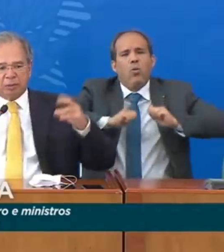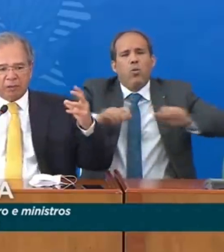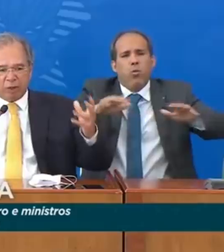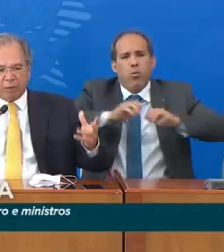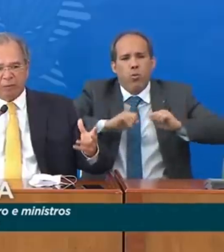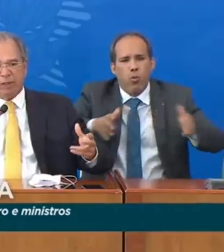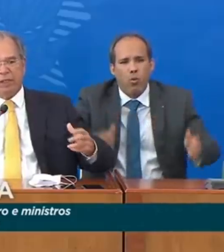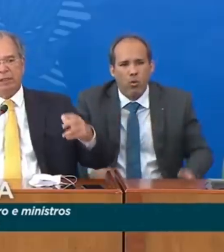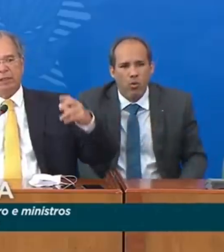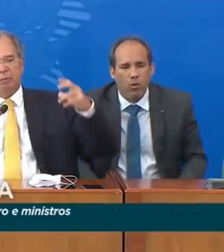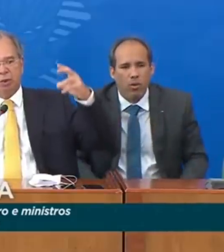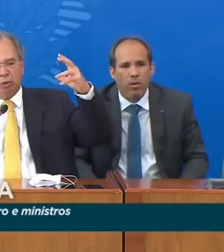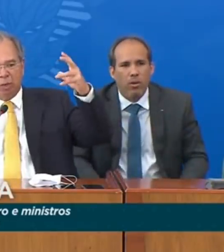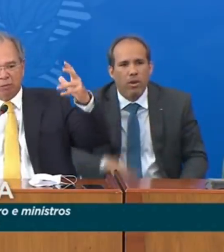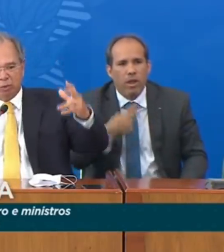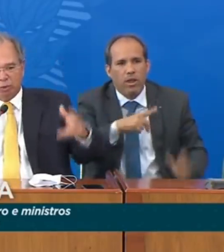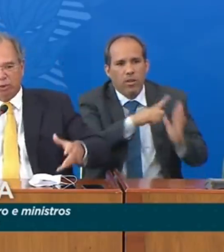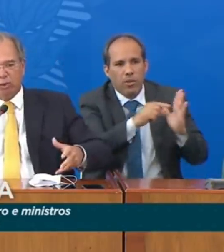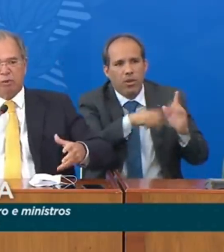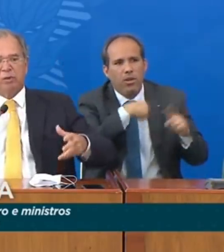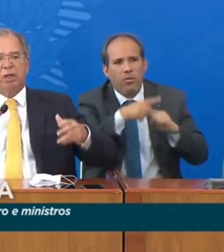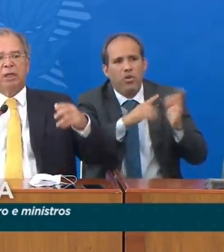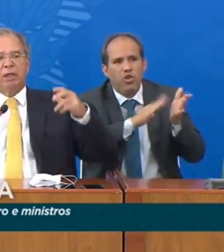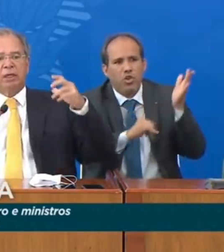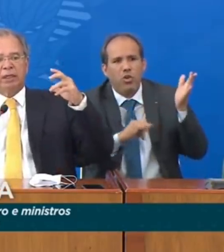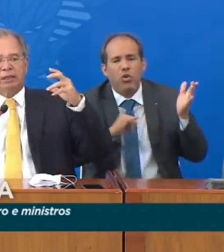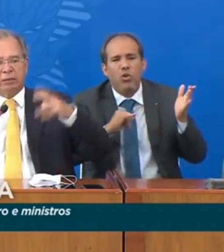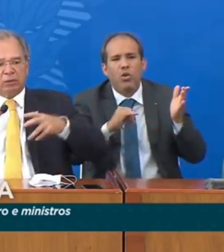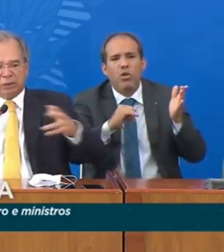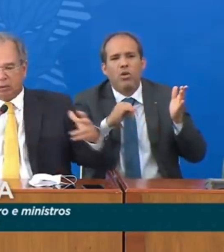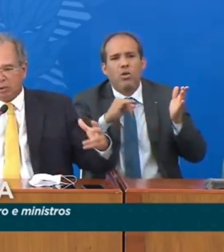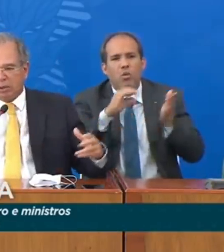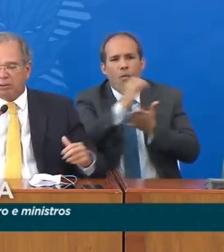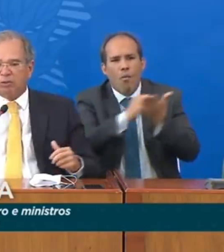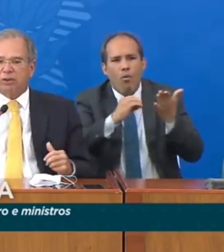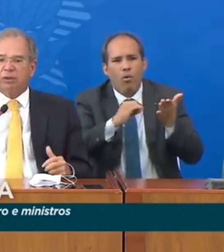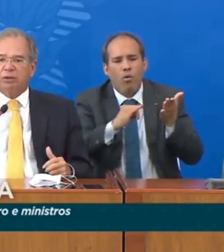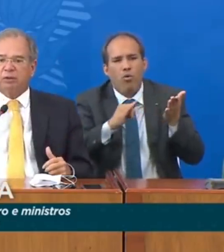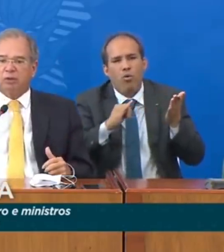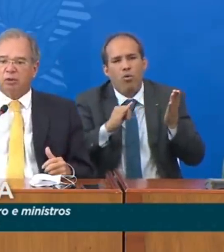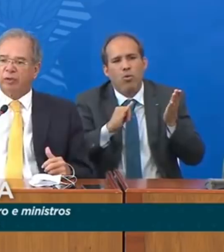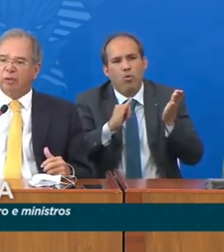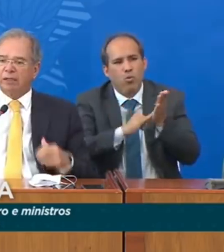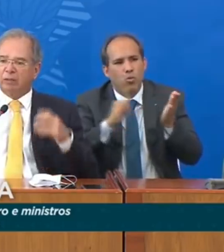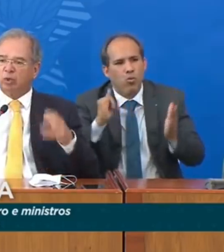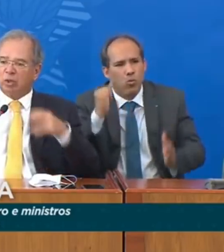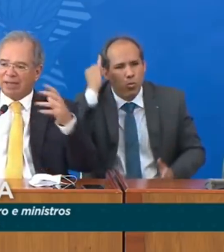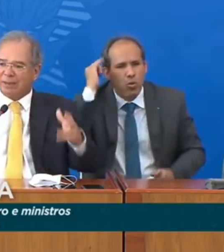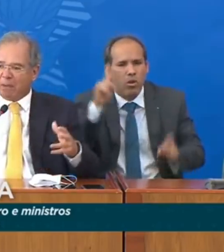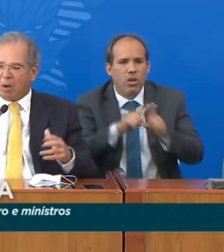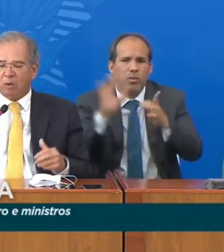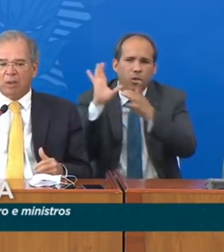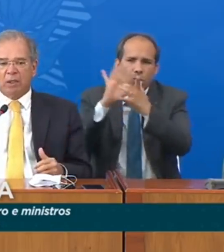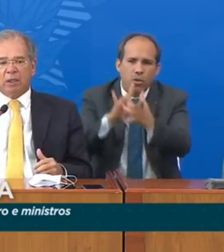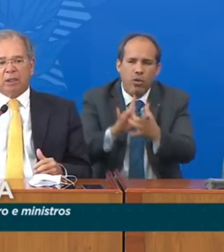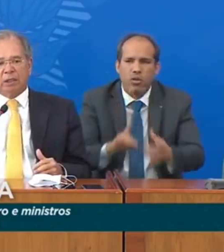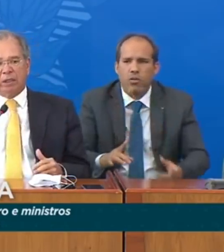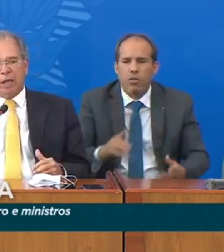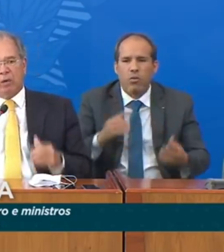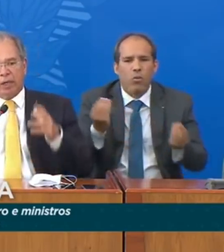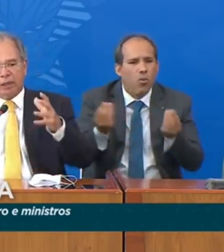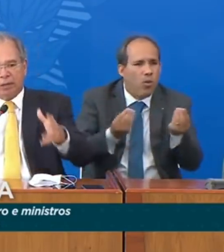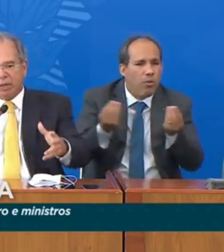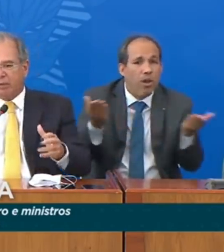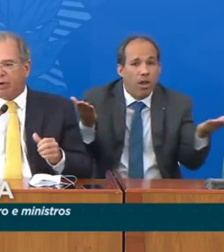nós fizemos a reforma da Previdência, depois derrubamos os juros, dentro desse contexto de que o governo gasta muito, gasta mal,